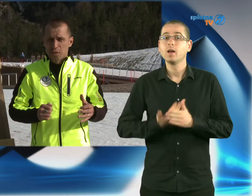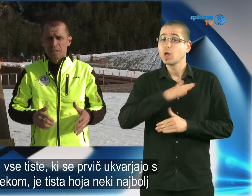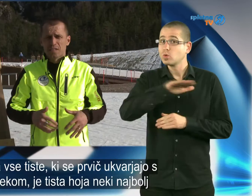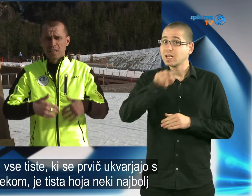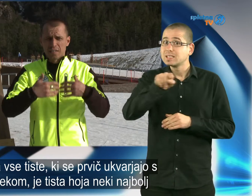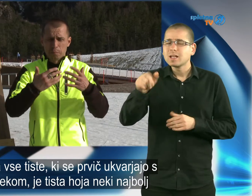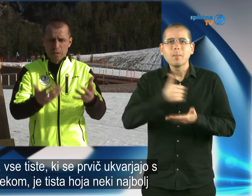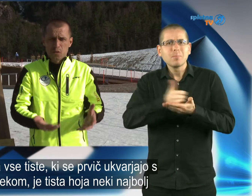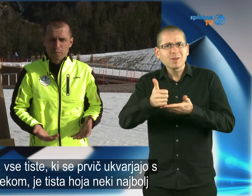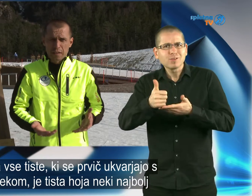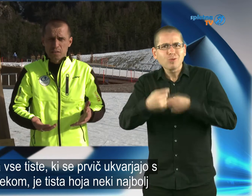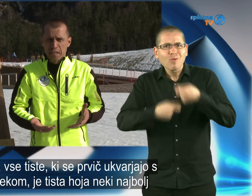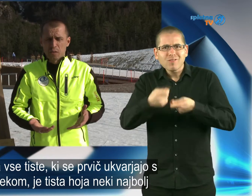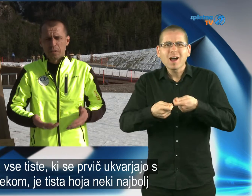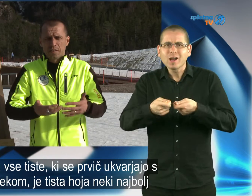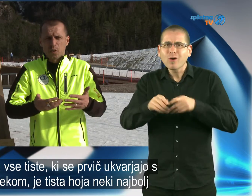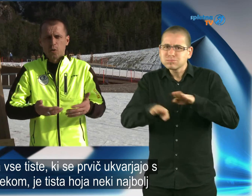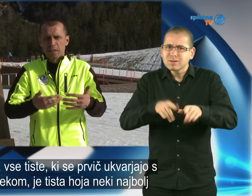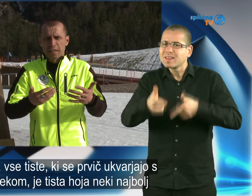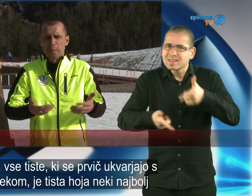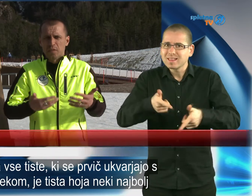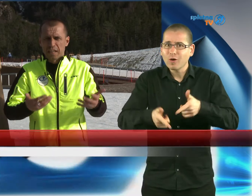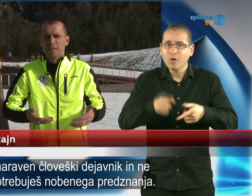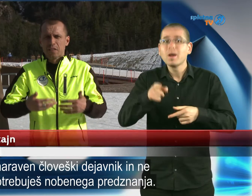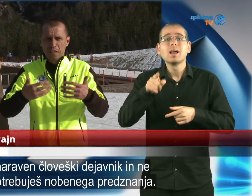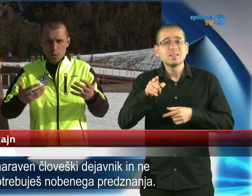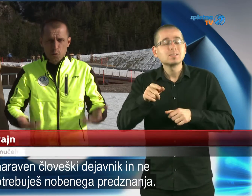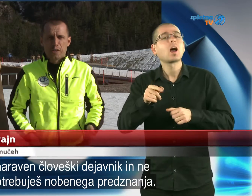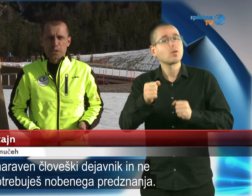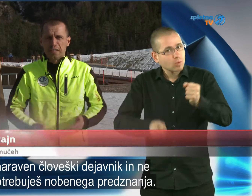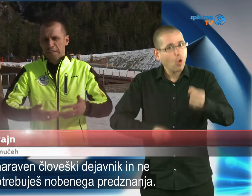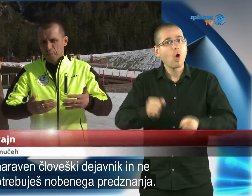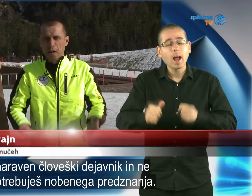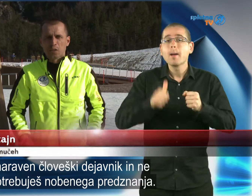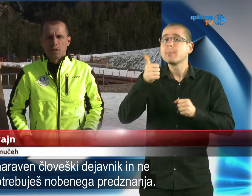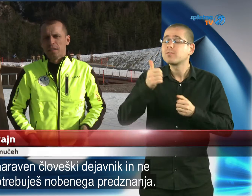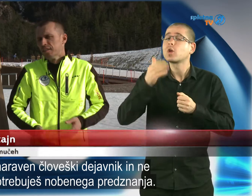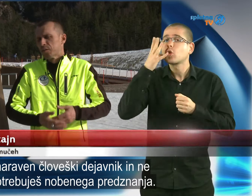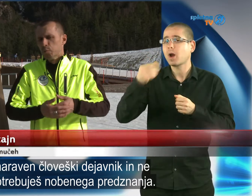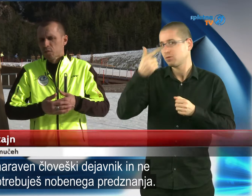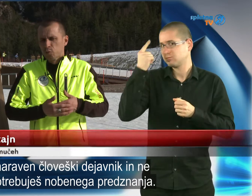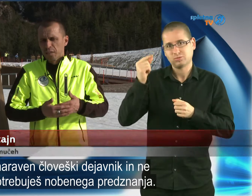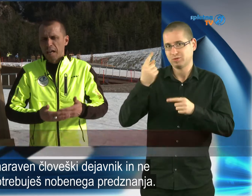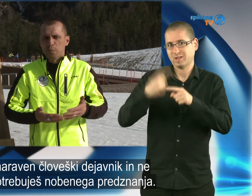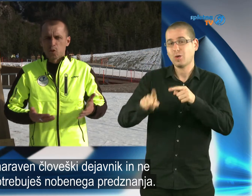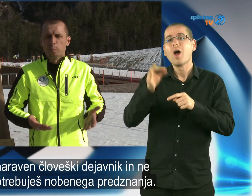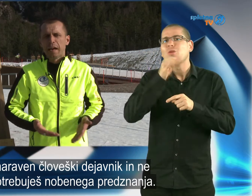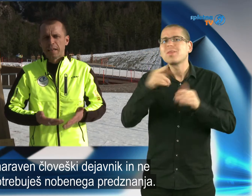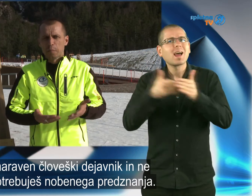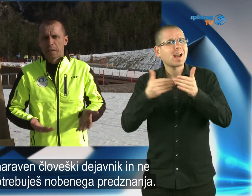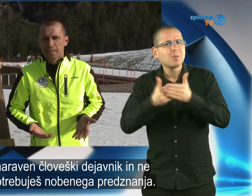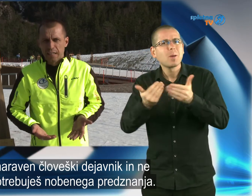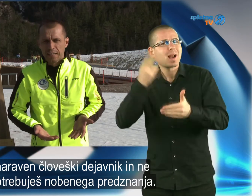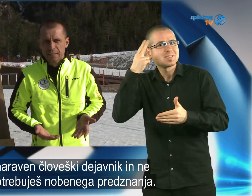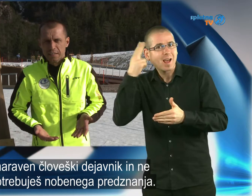Za vse tiste, ki se prvič ukvarjajo s tekom, je tista hoja nek najbolj naraven človeški faktor in se v bistvu ne rabiš